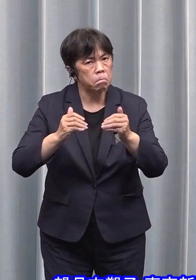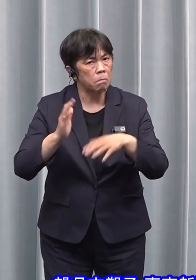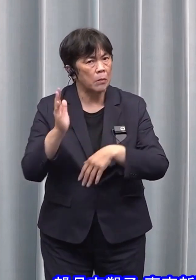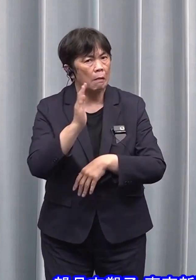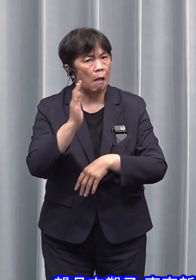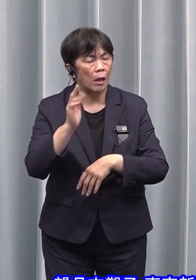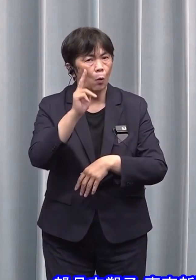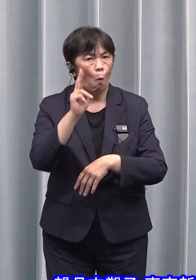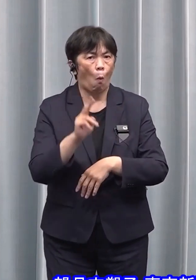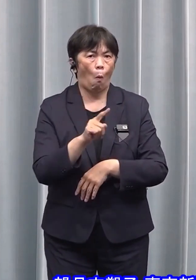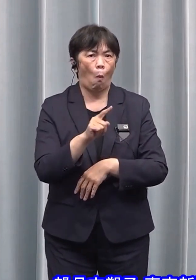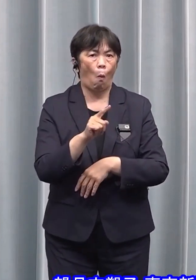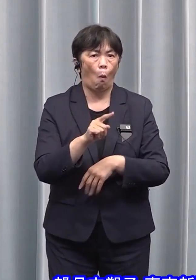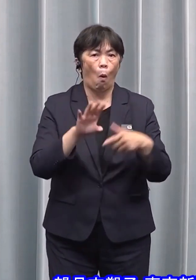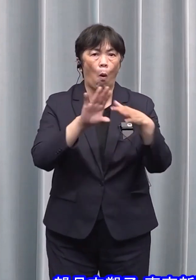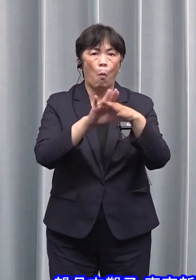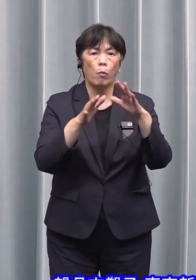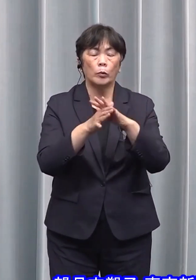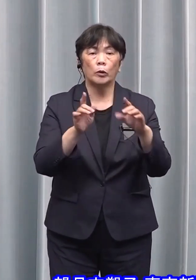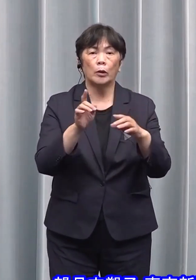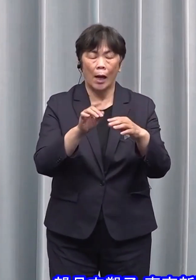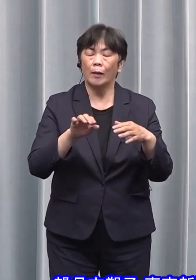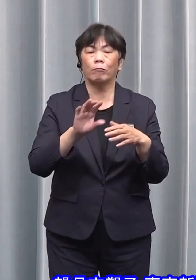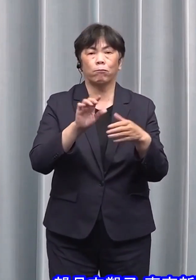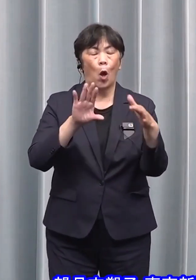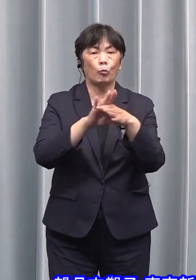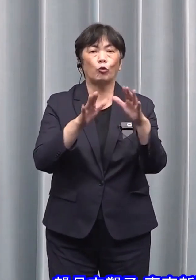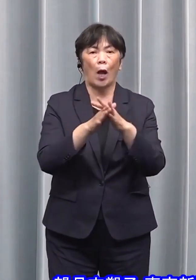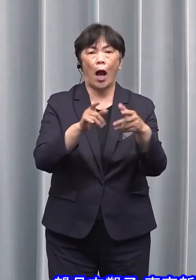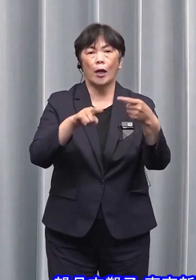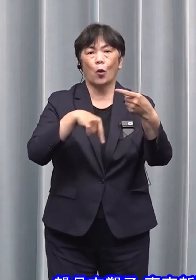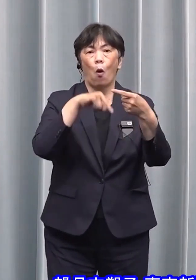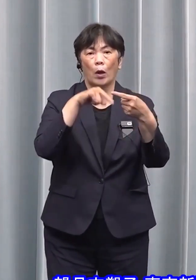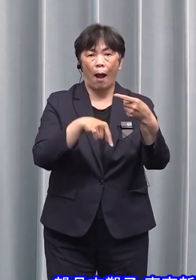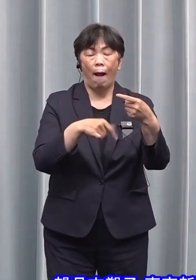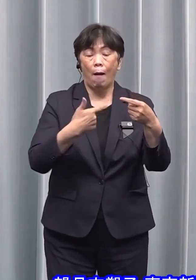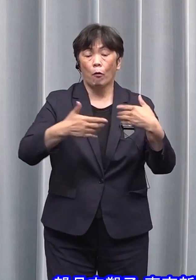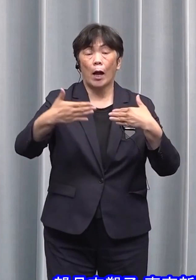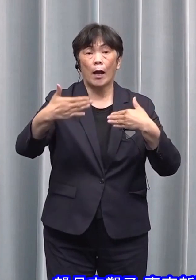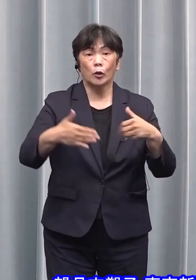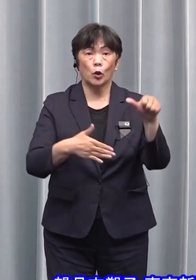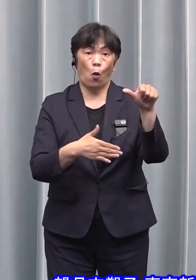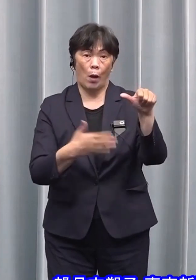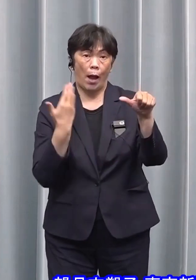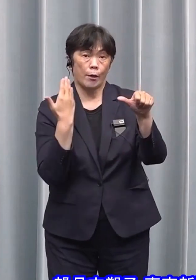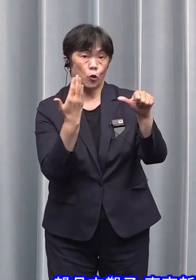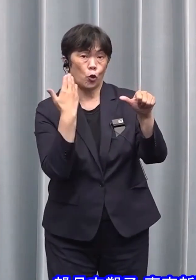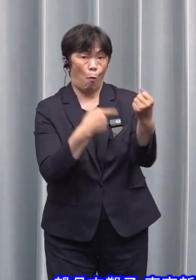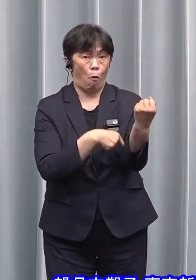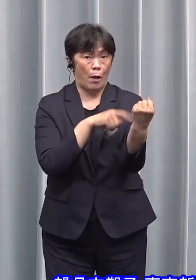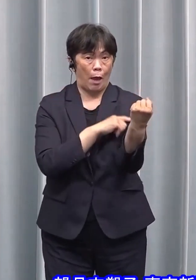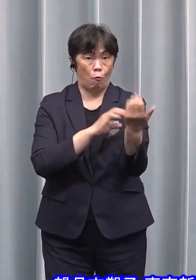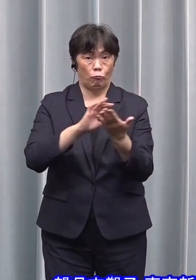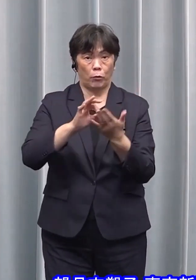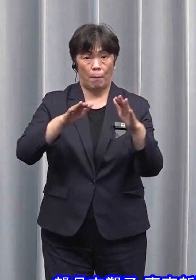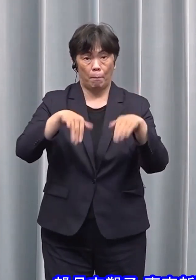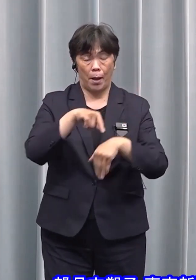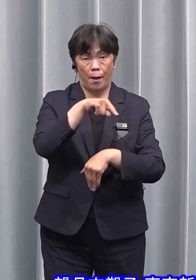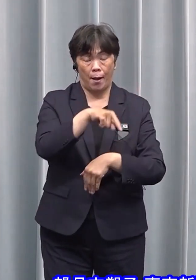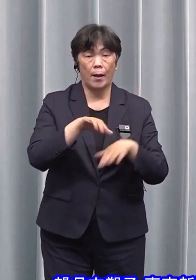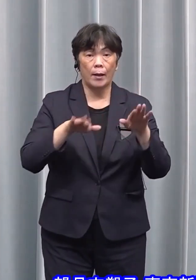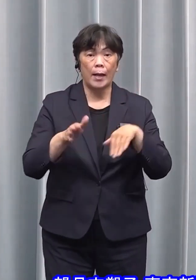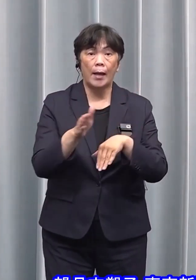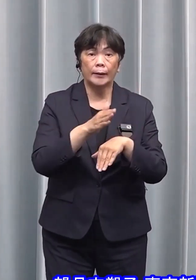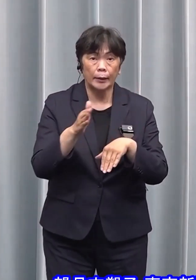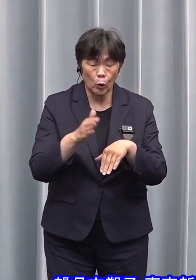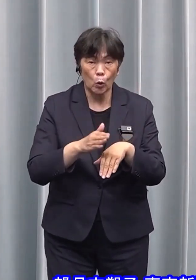。文科庁がこれまで、文化庁ですね、半年間にわたり5回質問権を行使しておりますが、つい最近は教